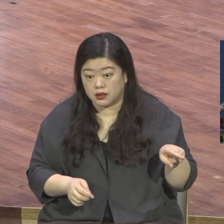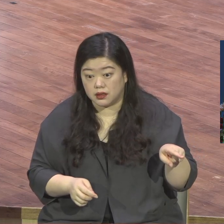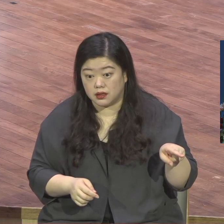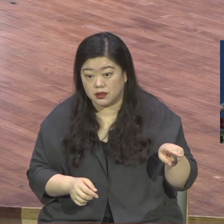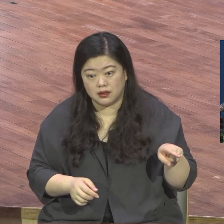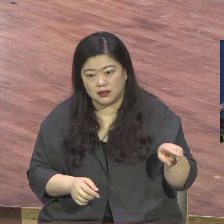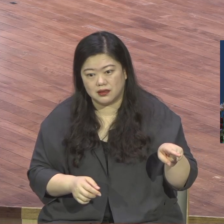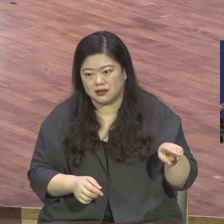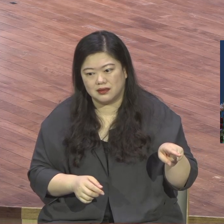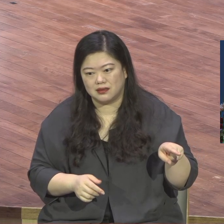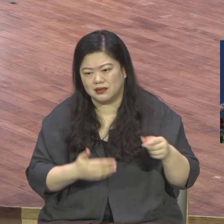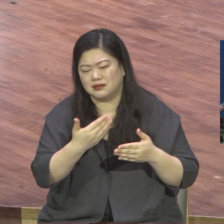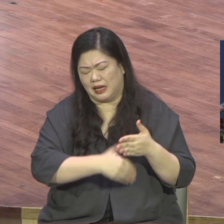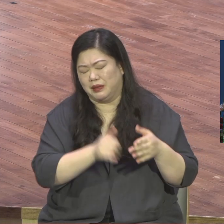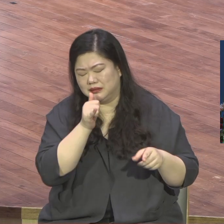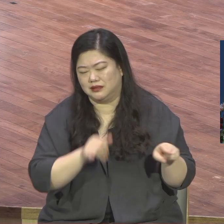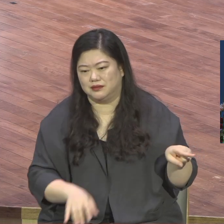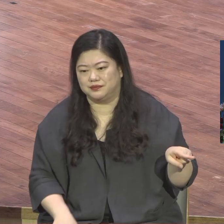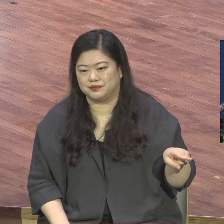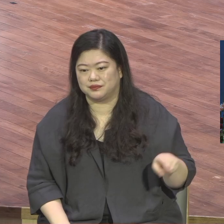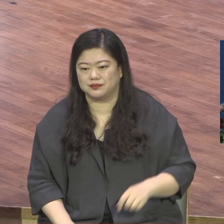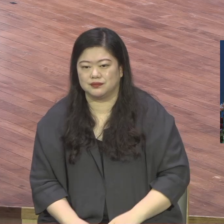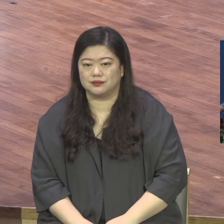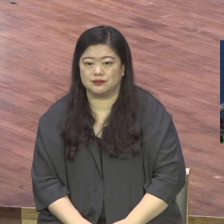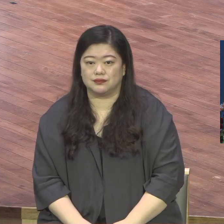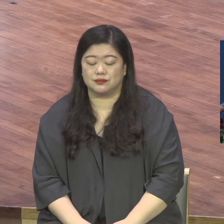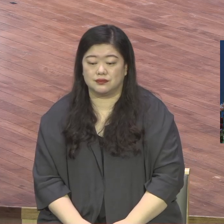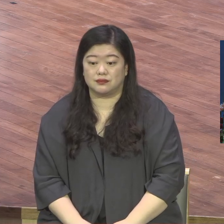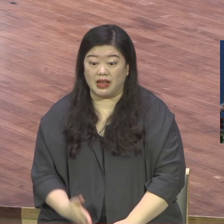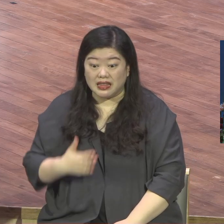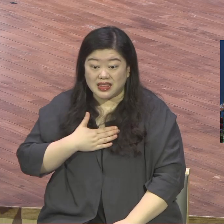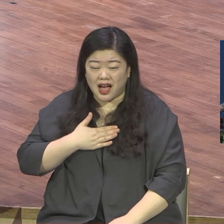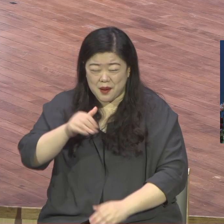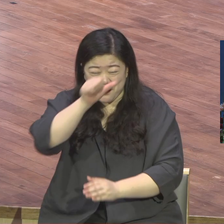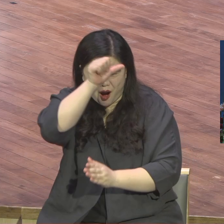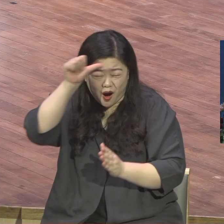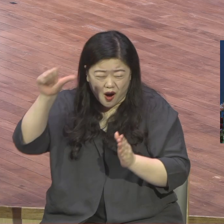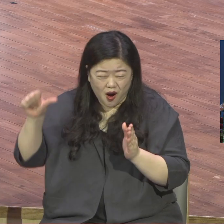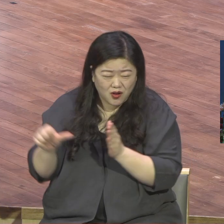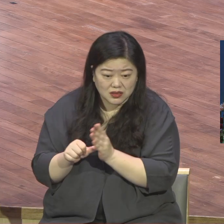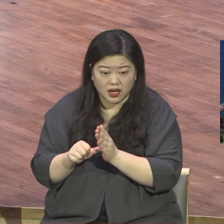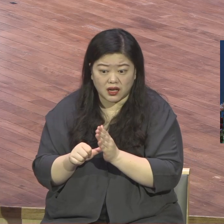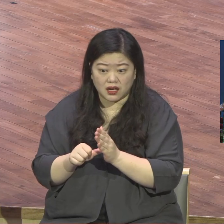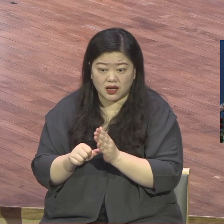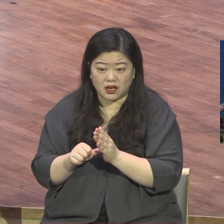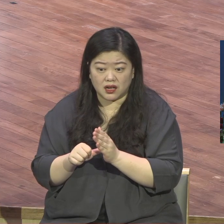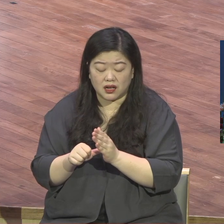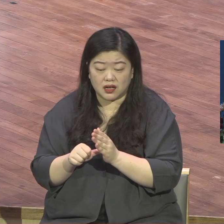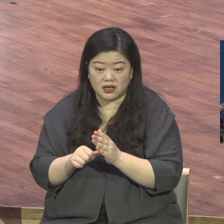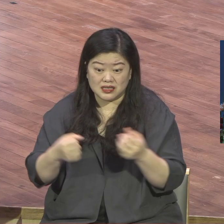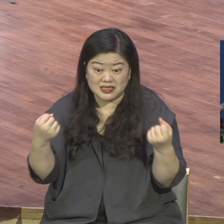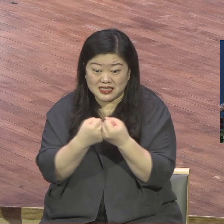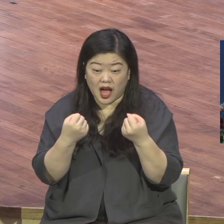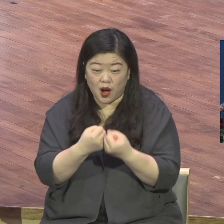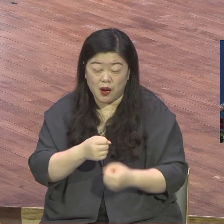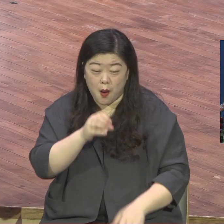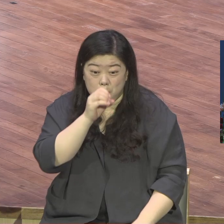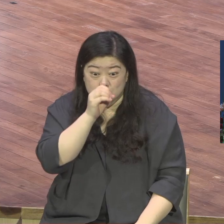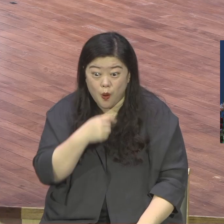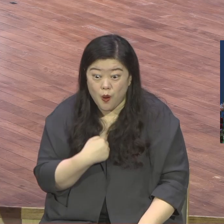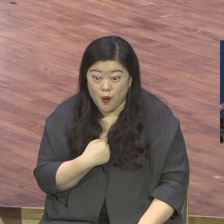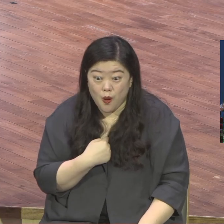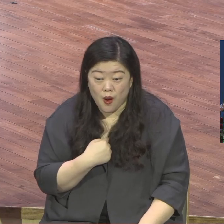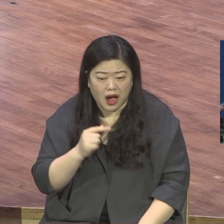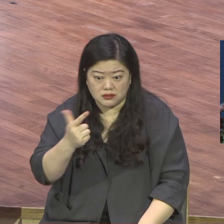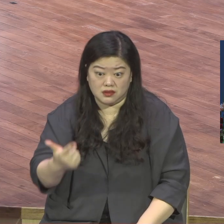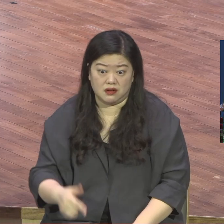늘 자랑스럽게 말한 그거잖아요. 제가 싸울 일이 없었겠습니까? 평생에 이 나이 먹도록 저는 격투기 한 사람이에요. 운동도